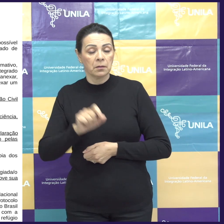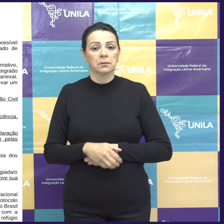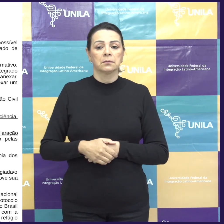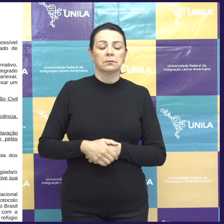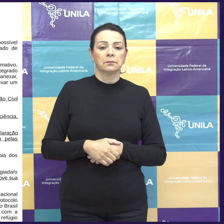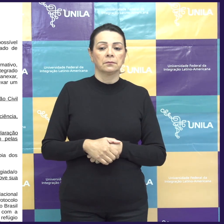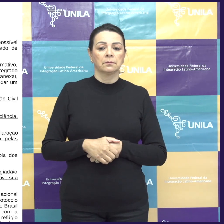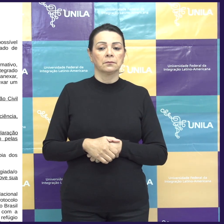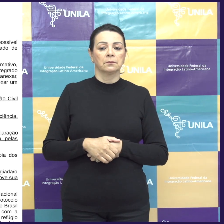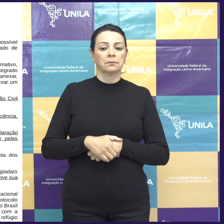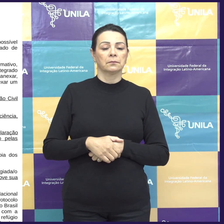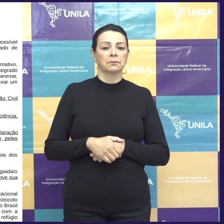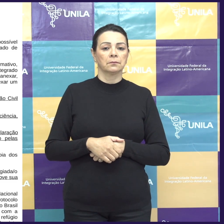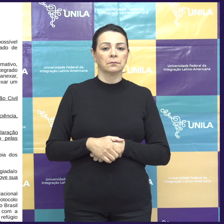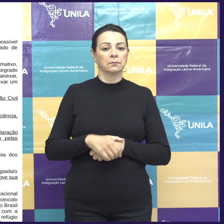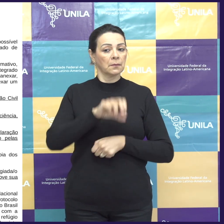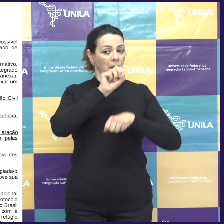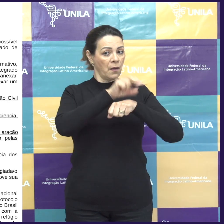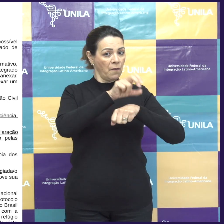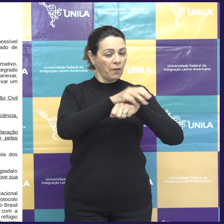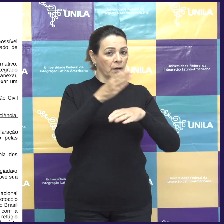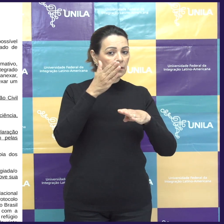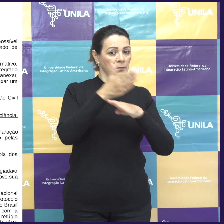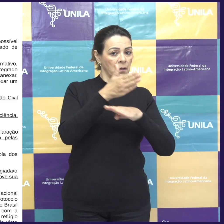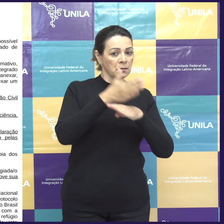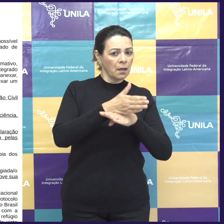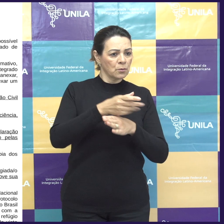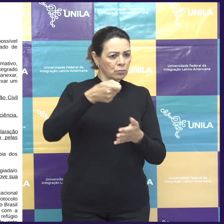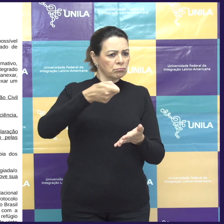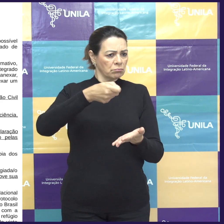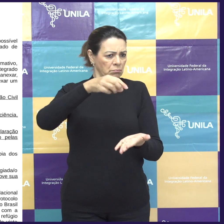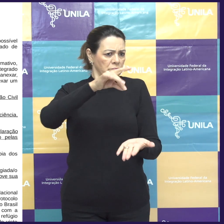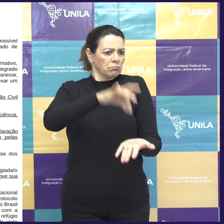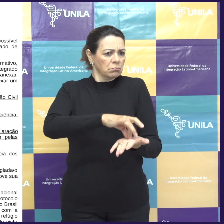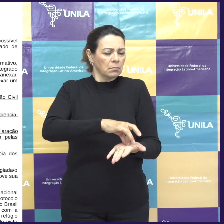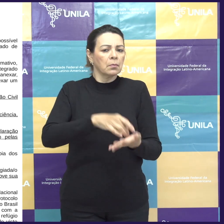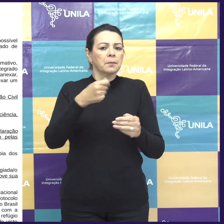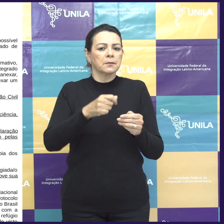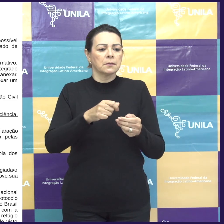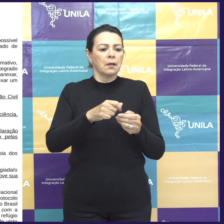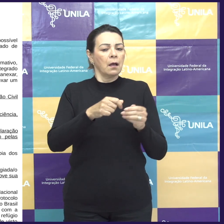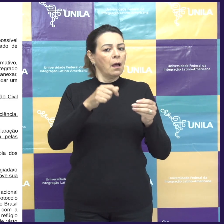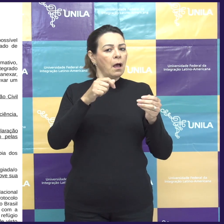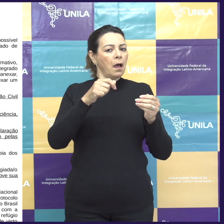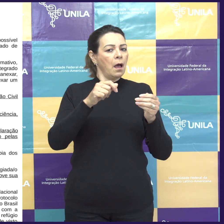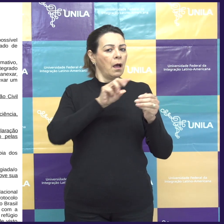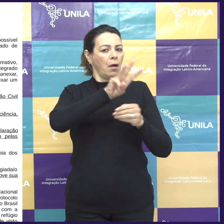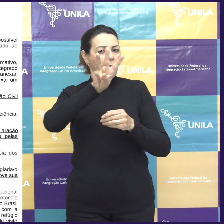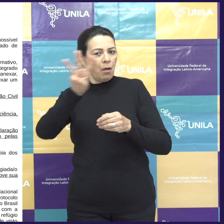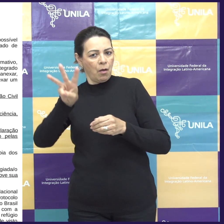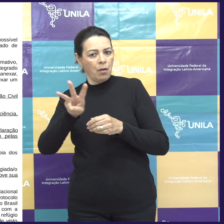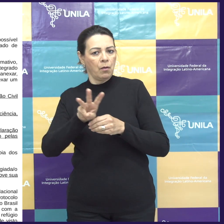interessado e elegível para as vagas de acesso afirmativo deverá assinalar esta condição no Sistema Online